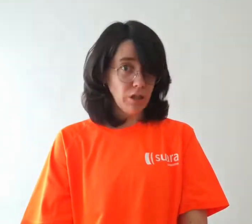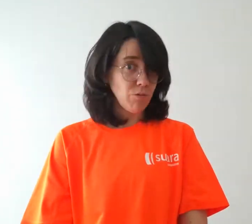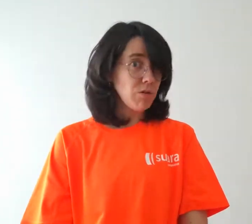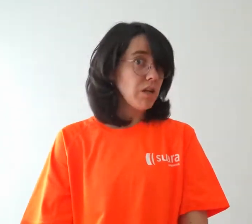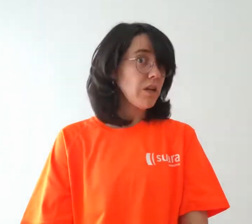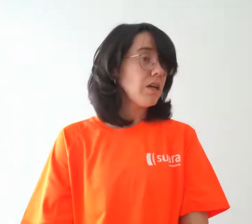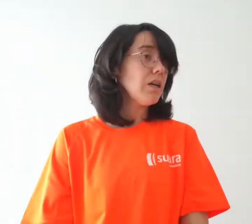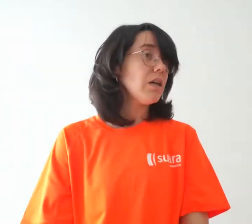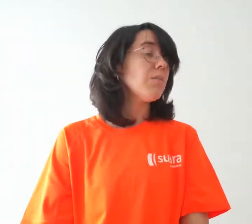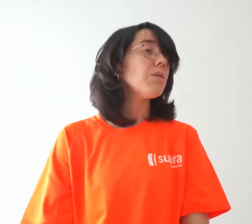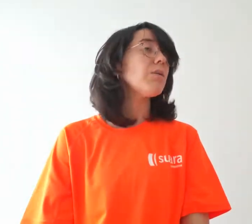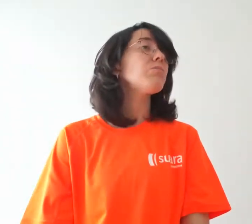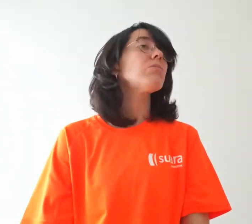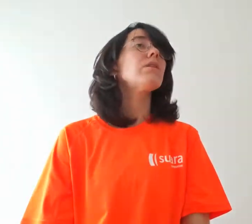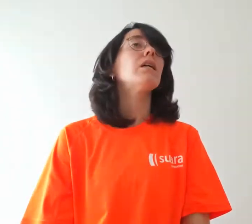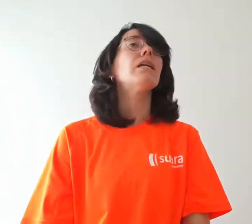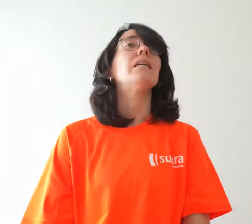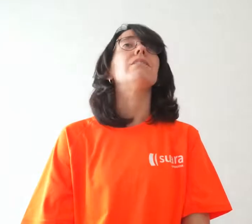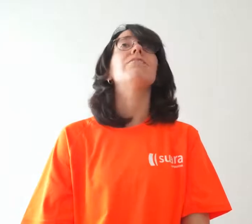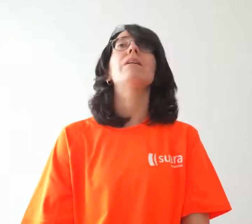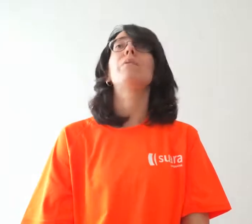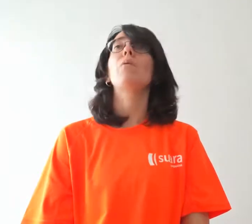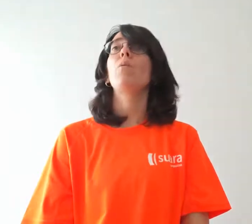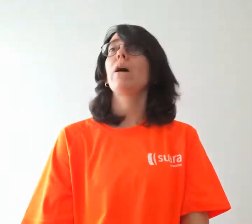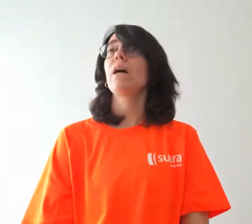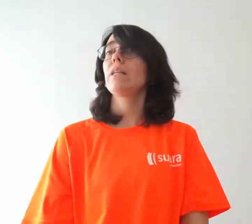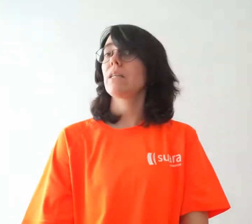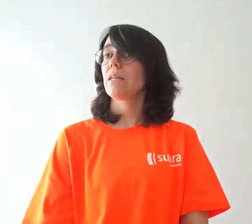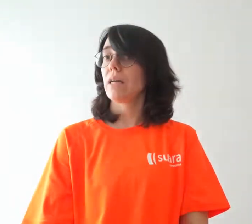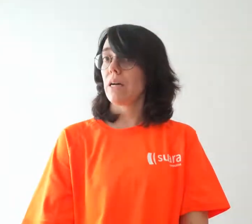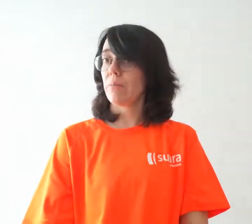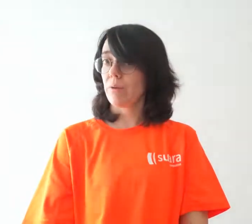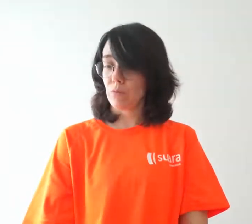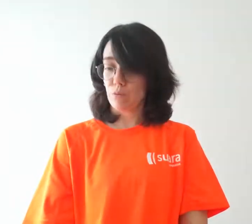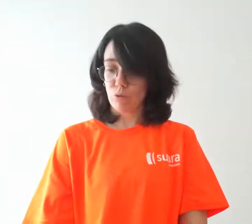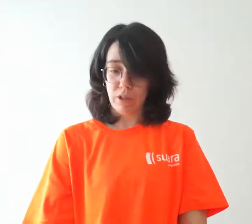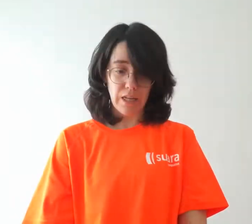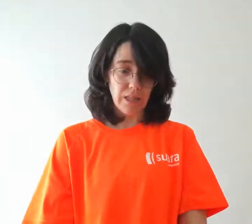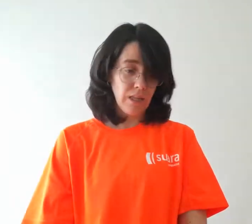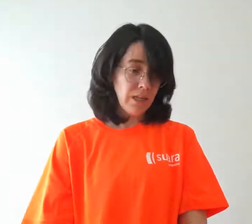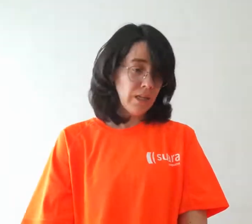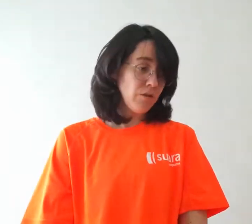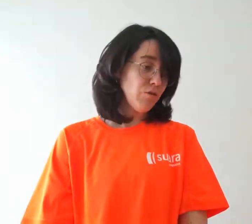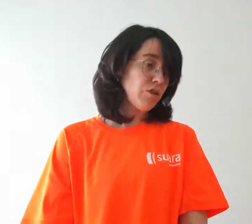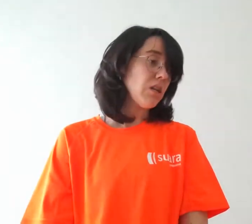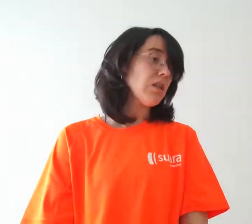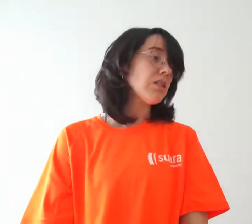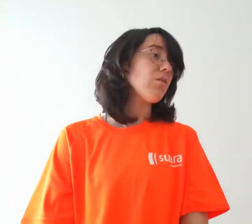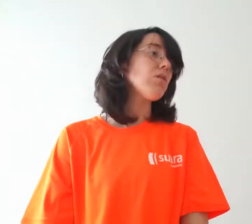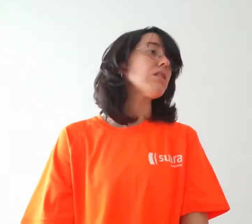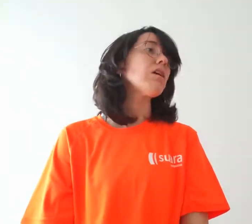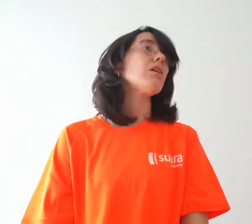un cercle amb la punta del nas. En farem 4 cap al costat d'on giren les agulles del